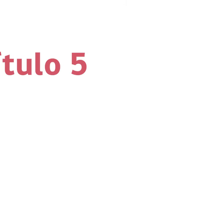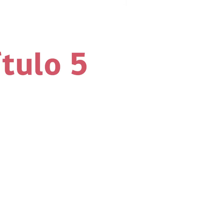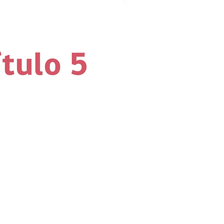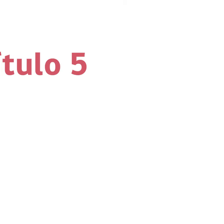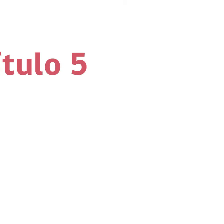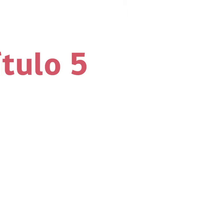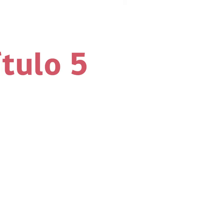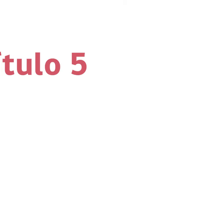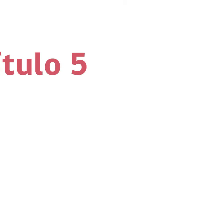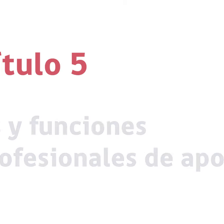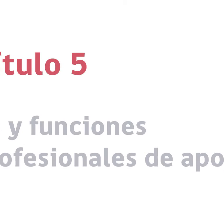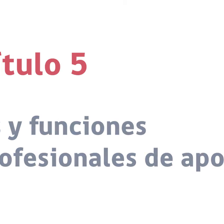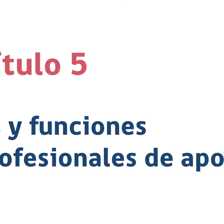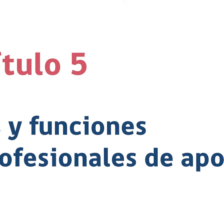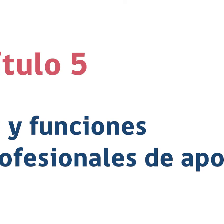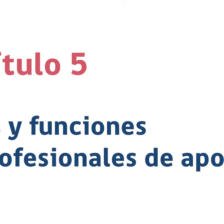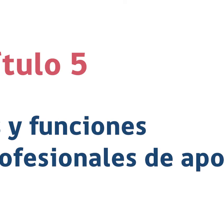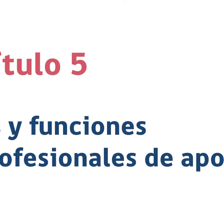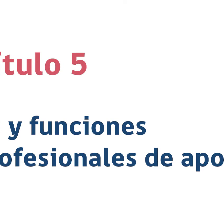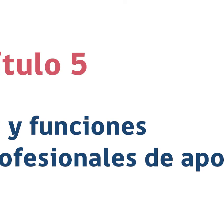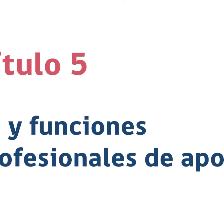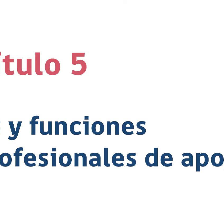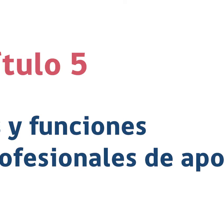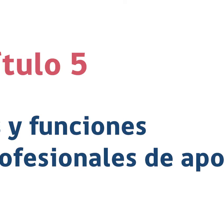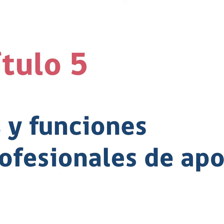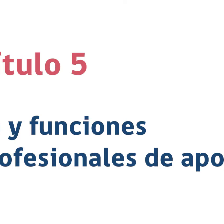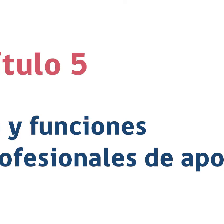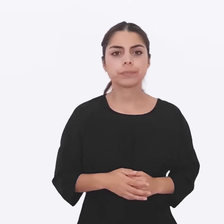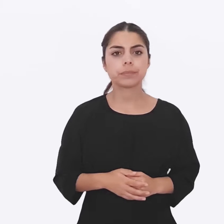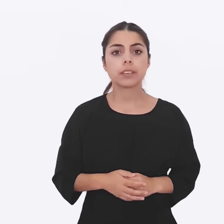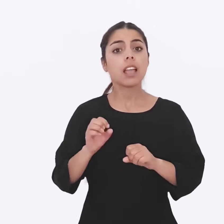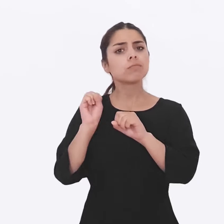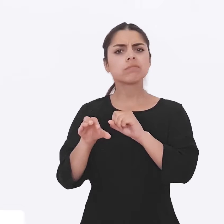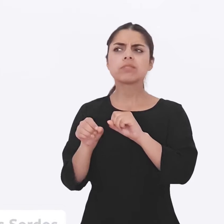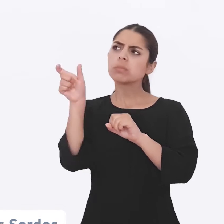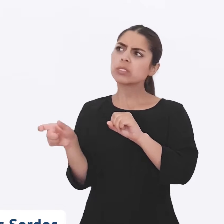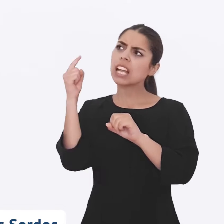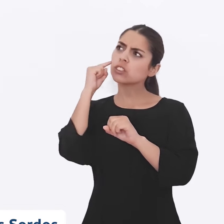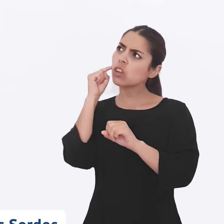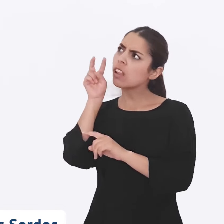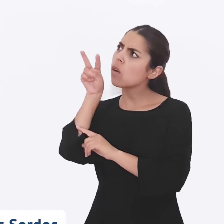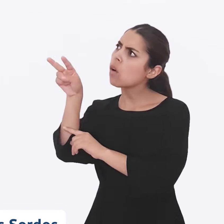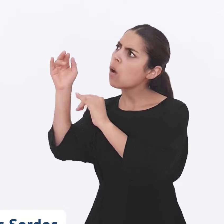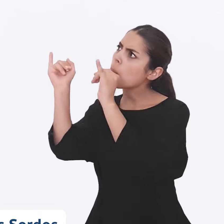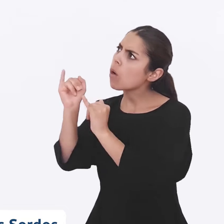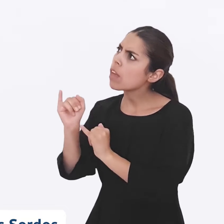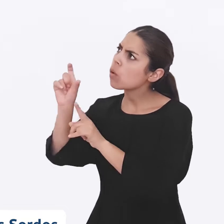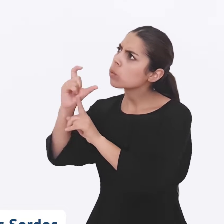Capítulo 5. Roles y funciones de profesionales de apoyo. El educador sordo se desempeña como un modelo de la lengua y la